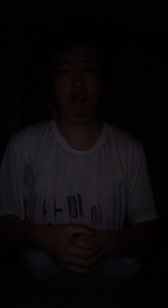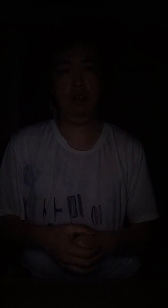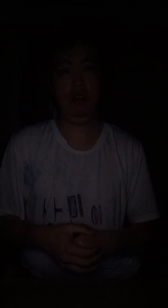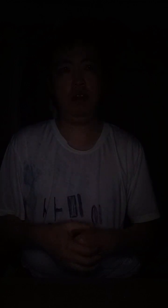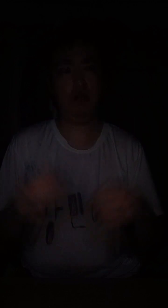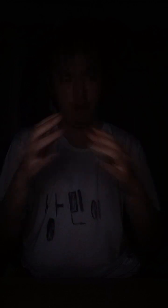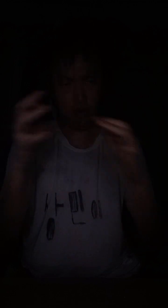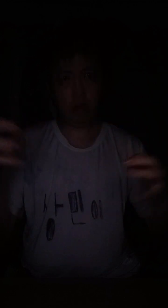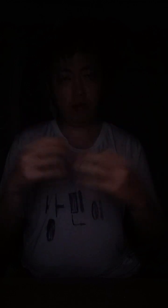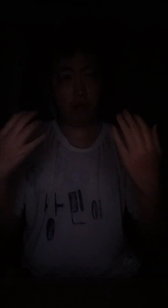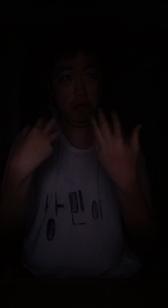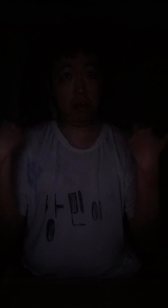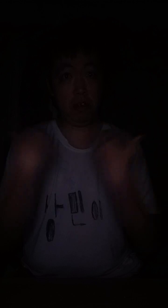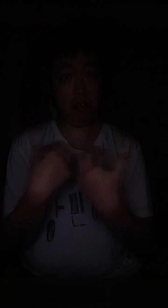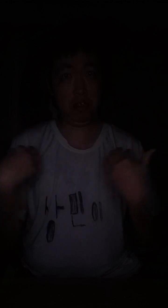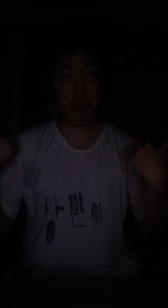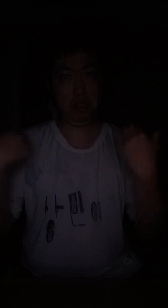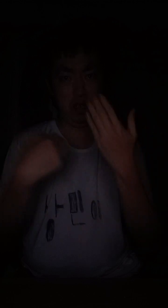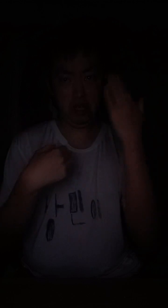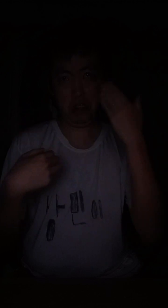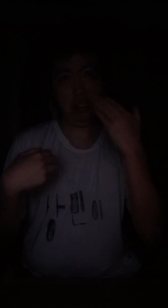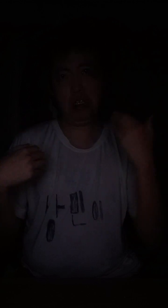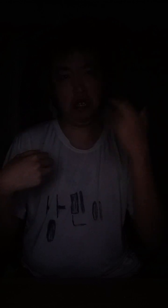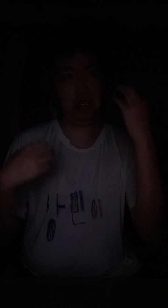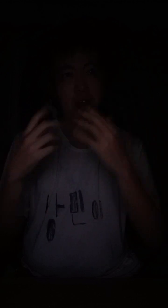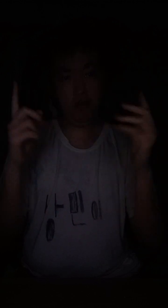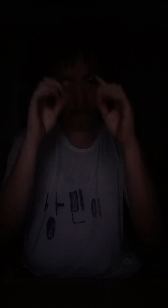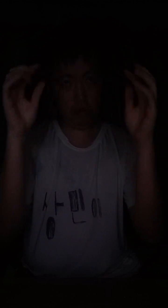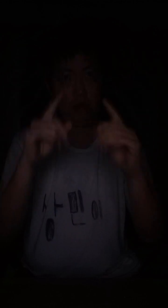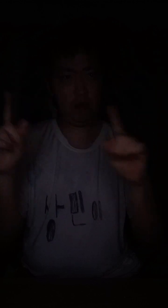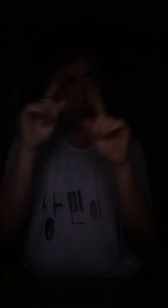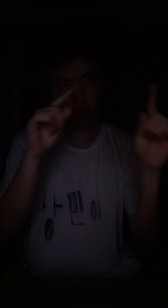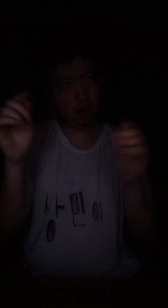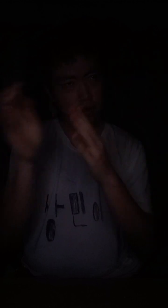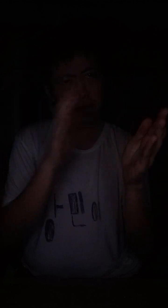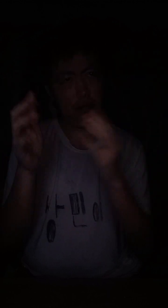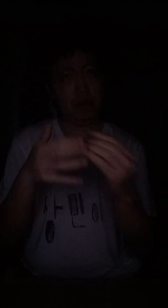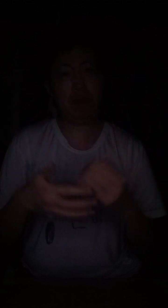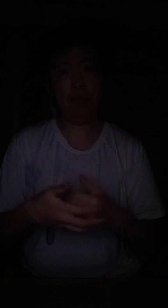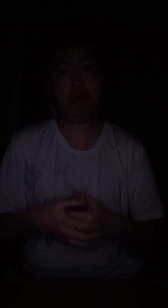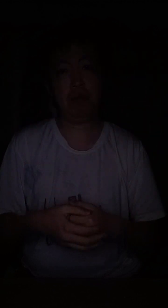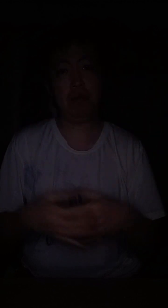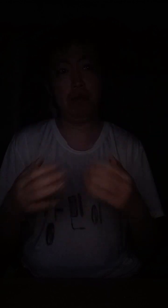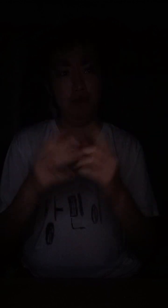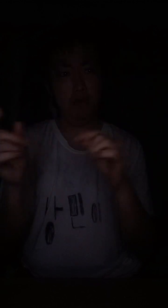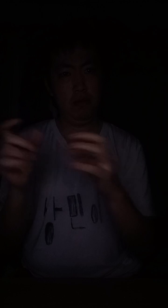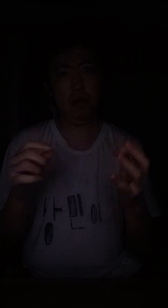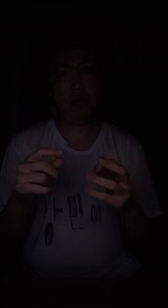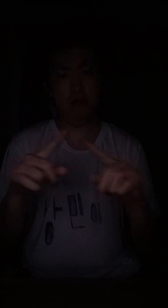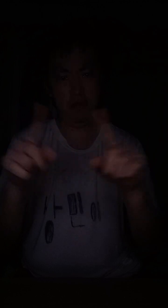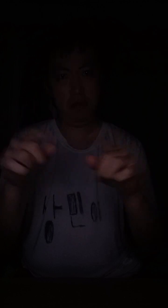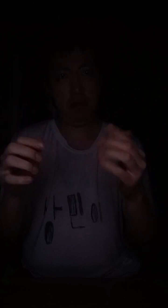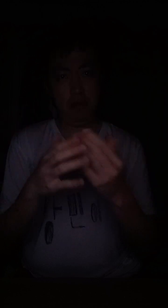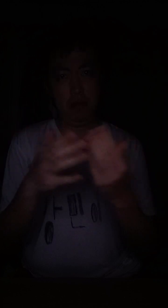화면 속에 파란 티셔츠를 입은 남성이 무언가를 만작거리며 조종하기를 반복합니다. 남성이 만지고 있는 건 스마트폰으로 자신이